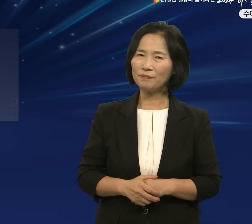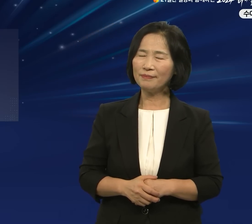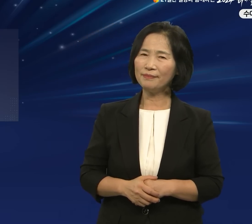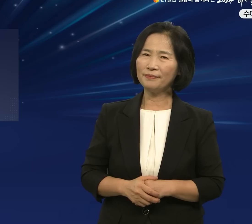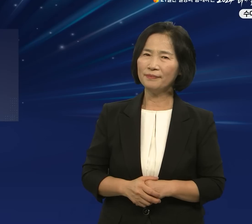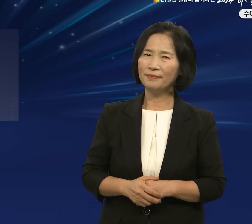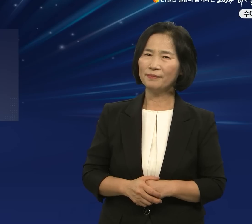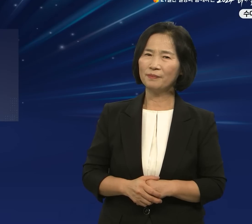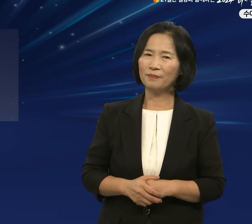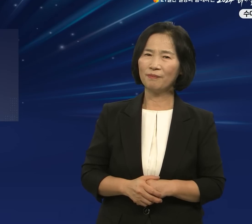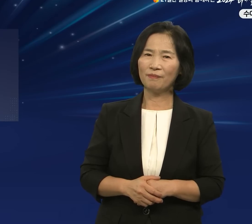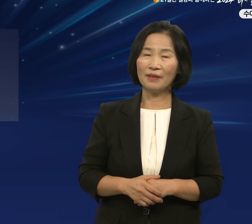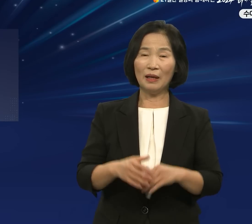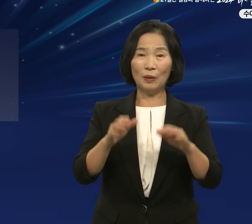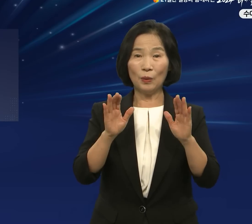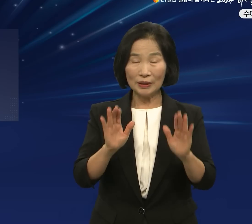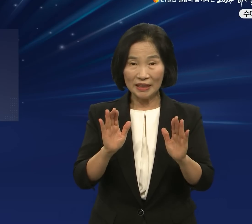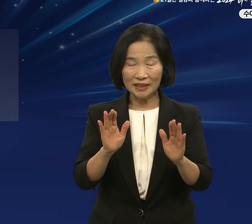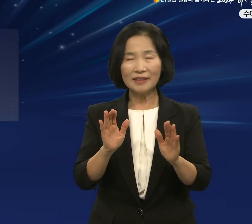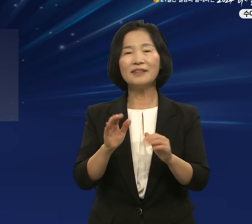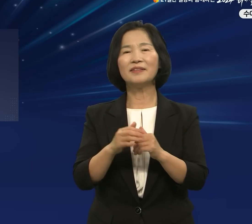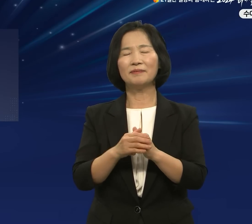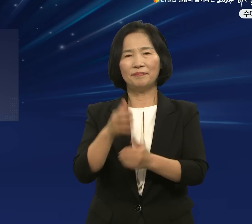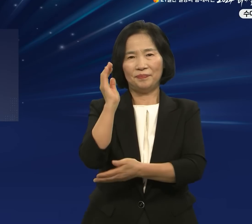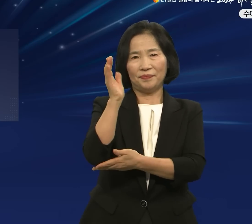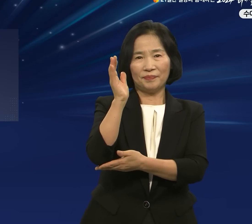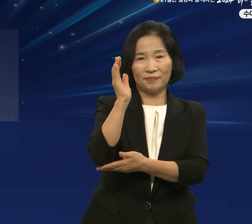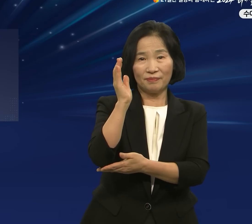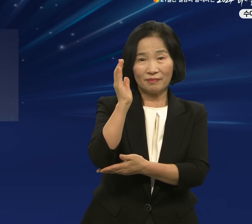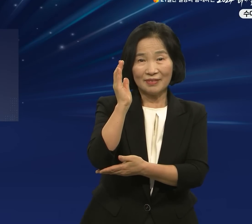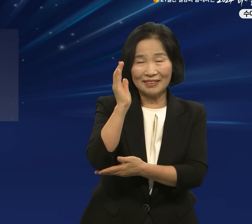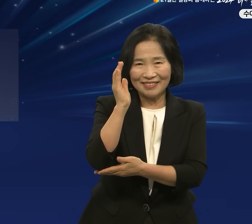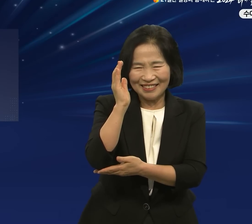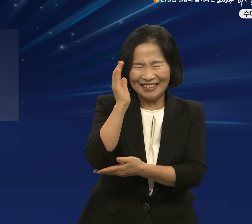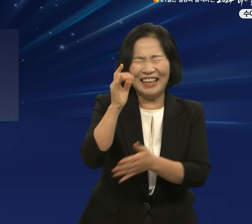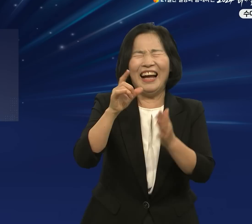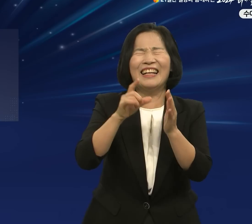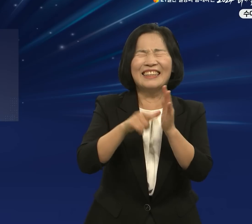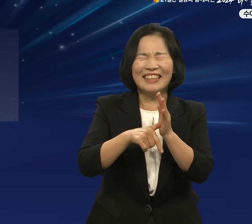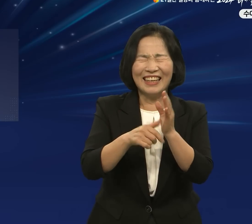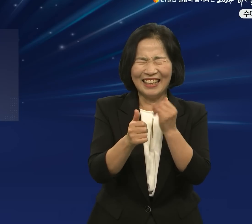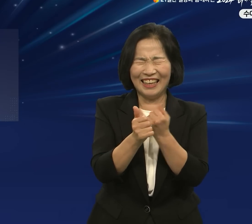오늘 다니엘 기도에 가가지고 자기 얘기하면 죽는다고 했는데